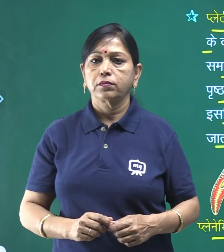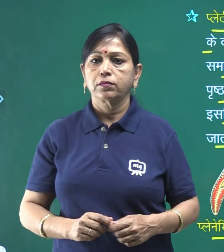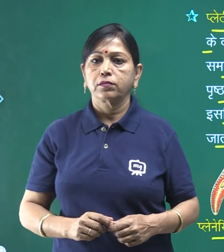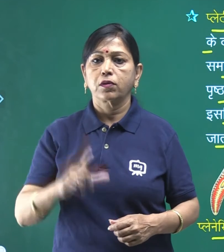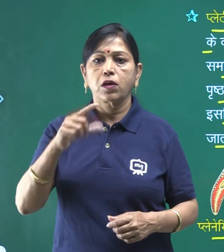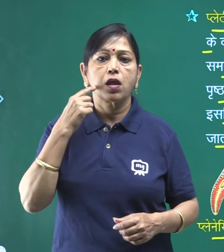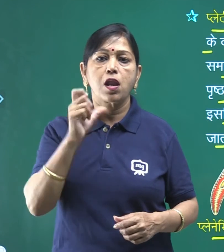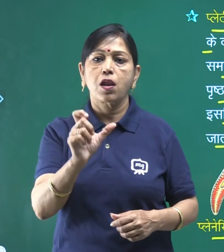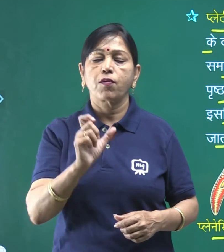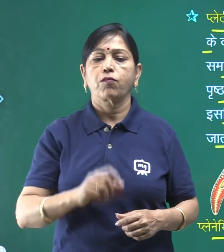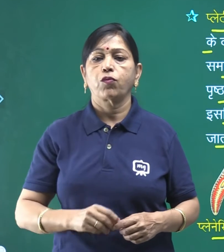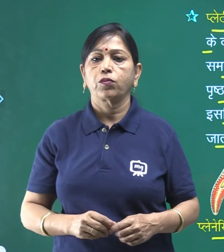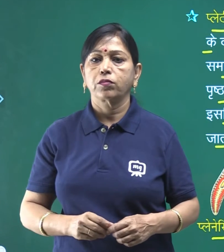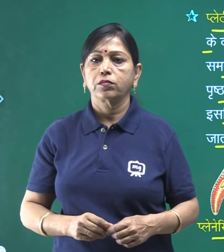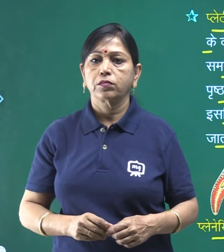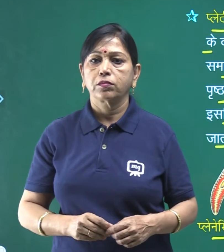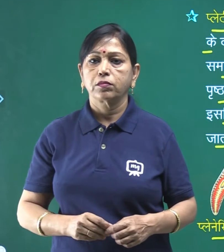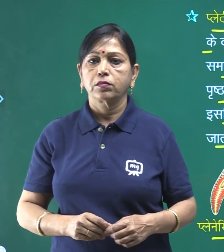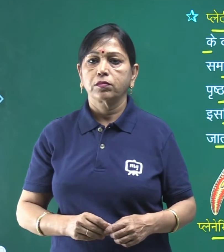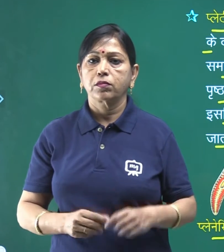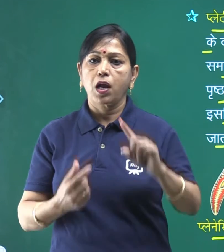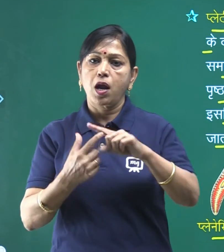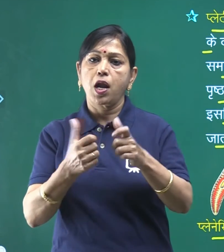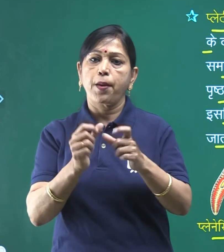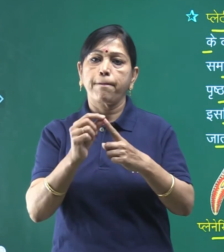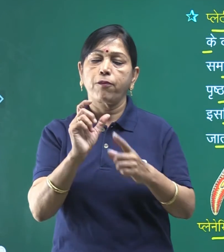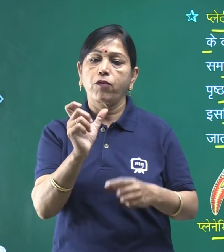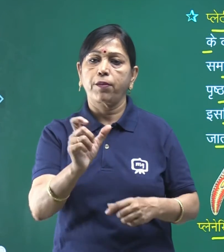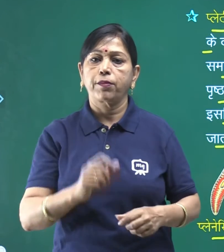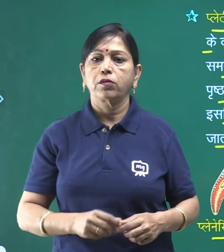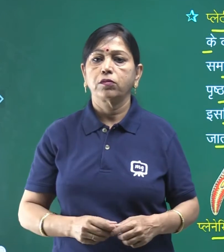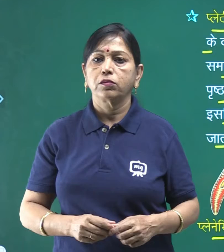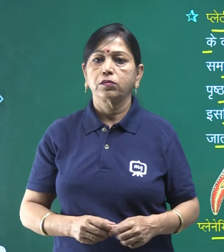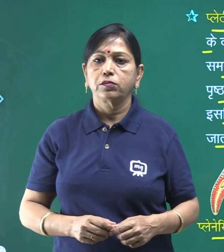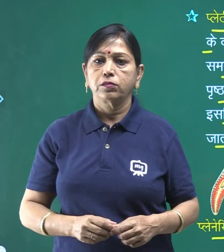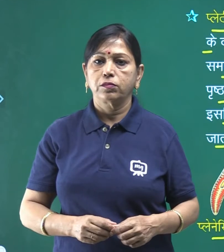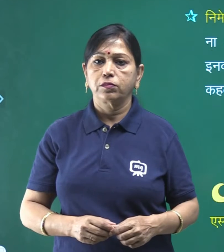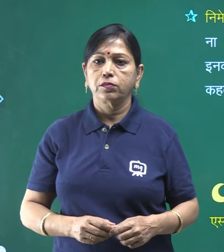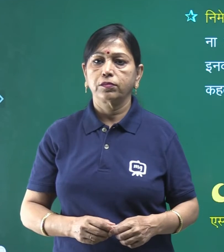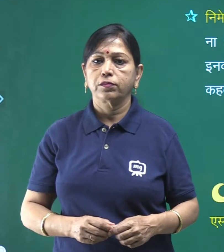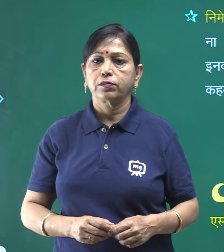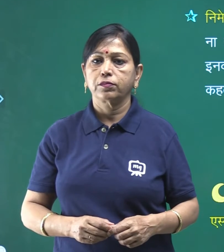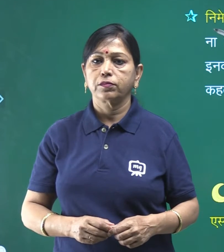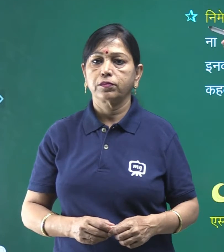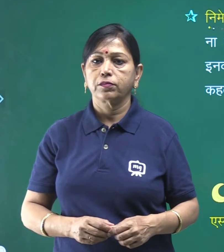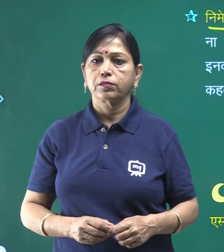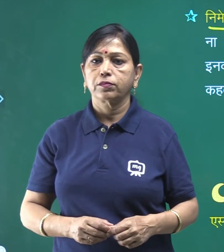लिवर फ्लूक, टेपवर्म।